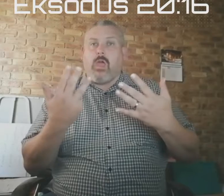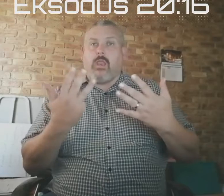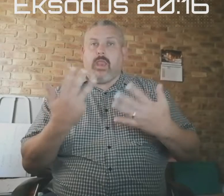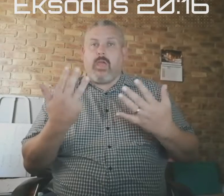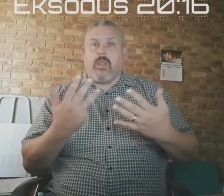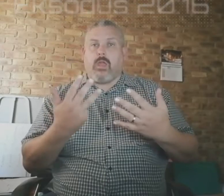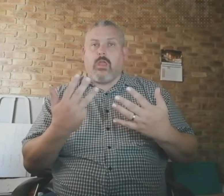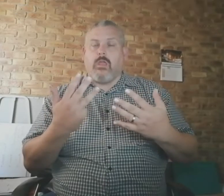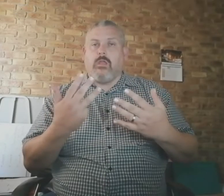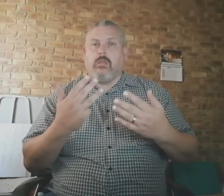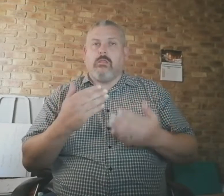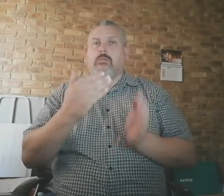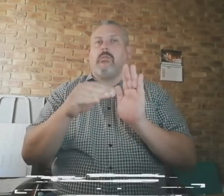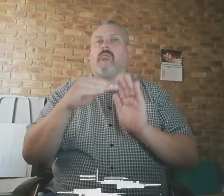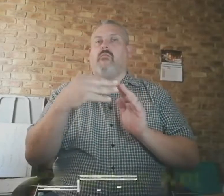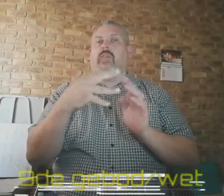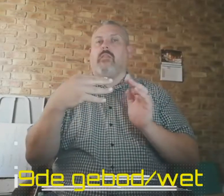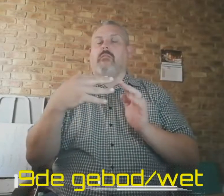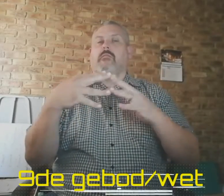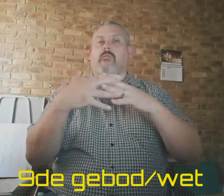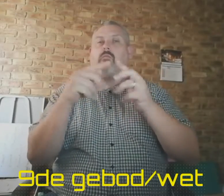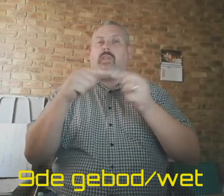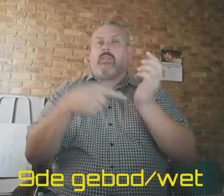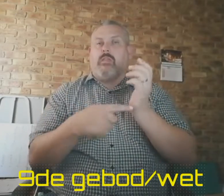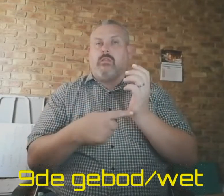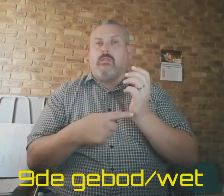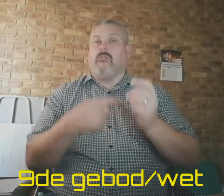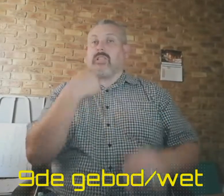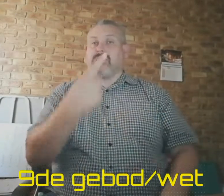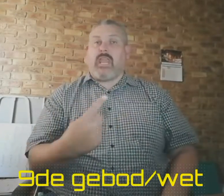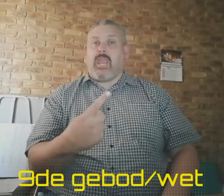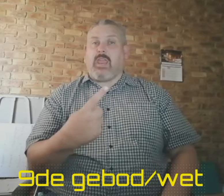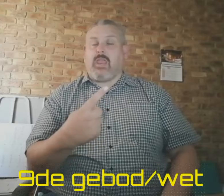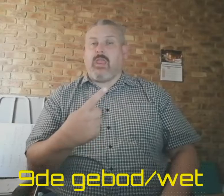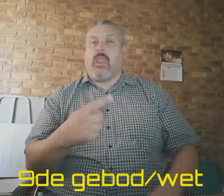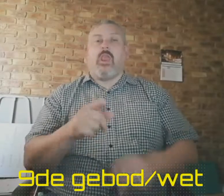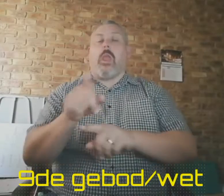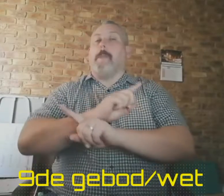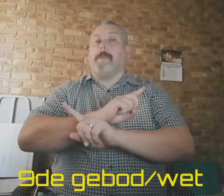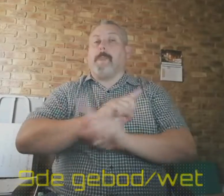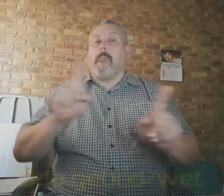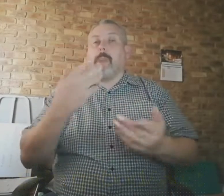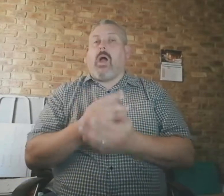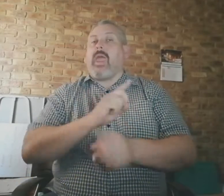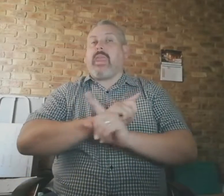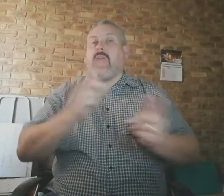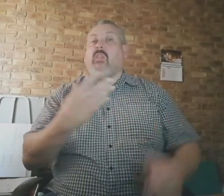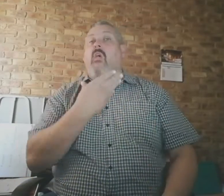wet wat sê, mag geen